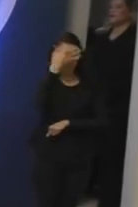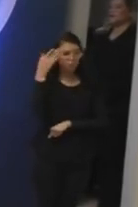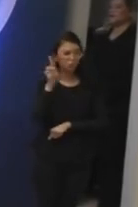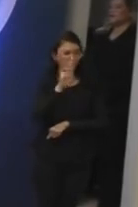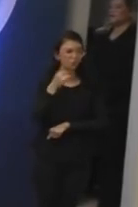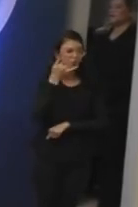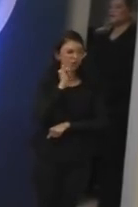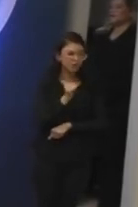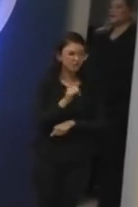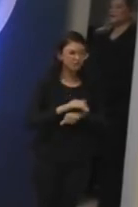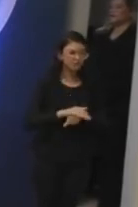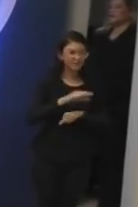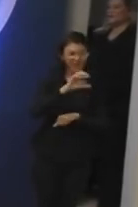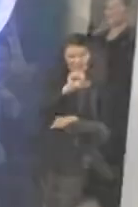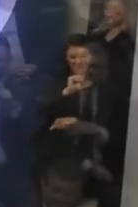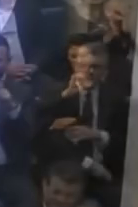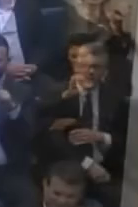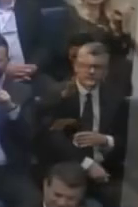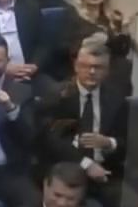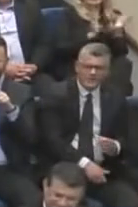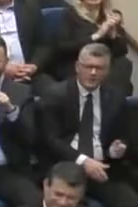a Celesc.